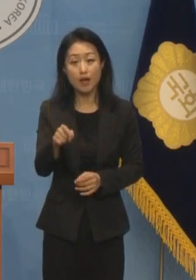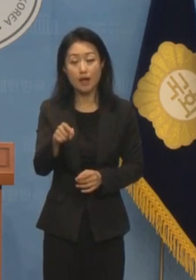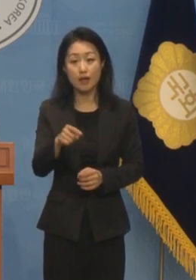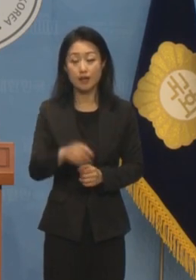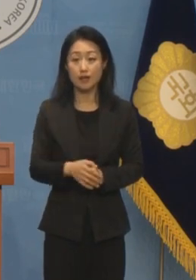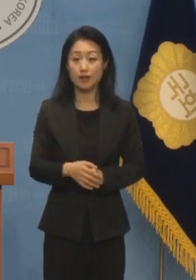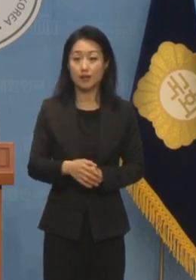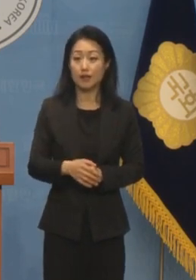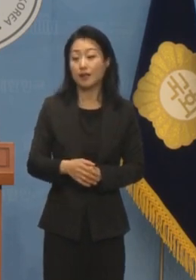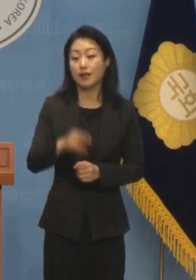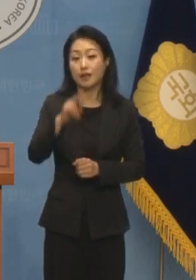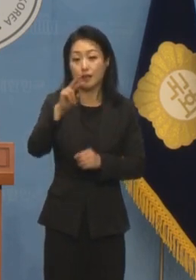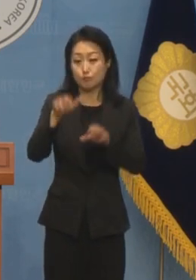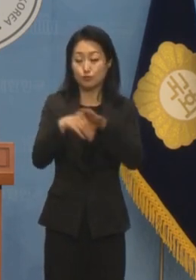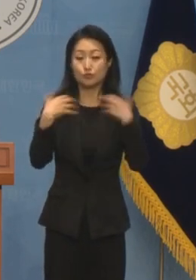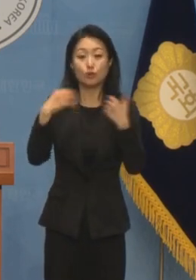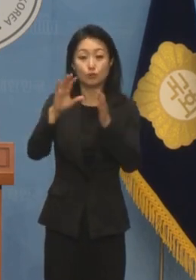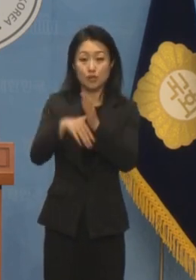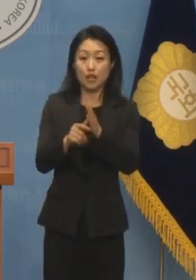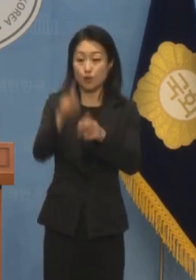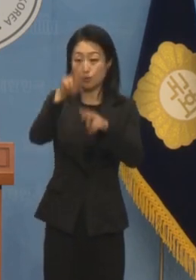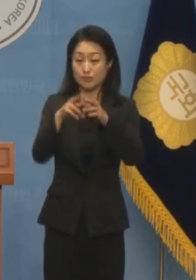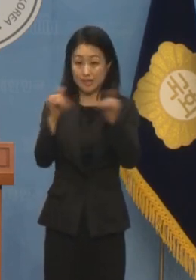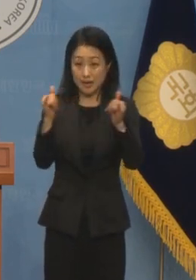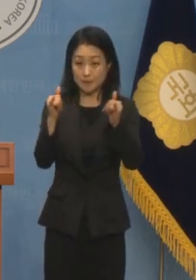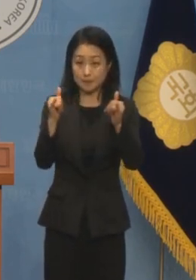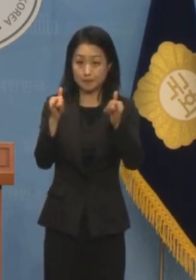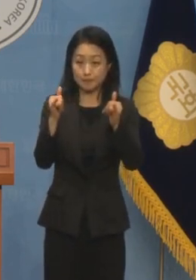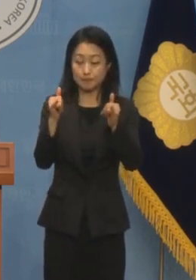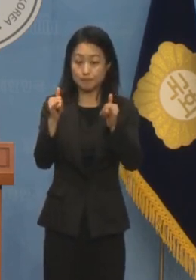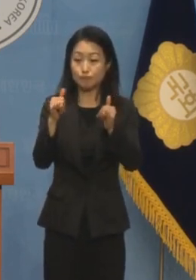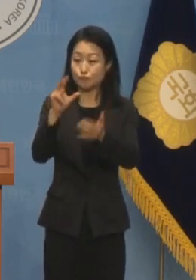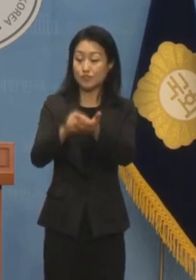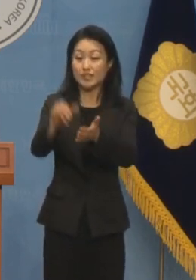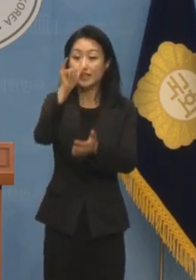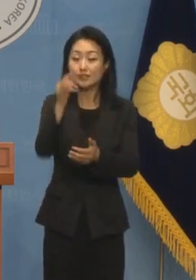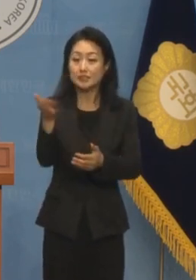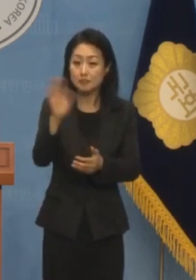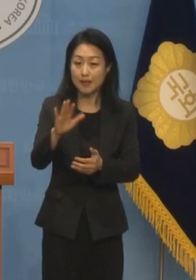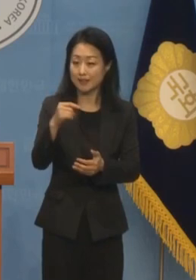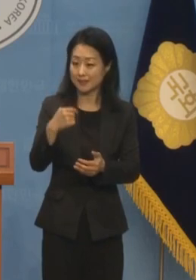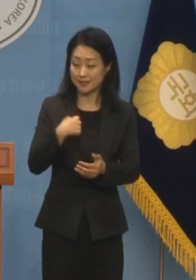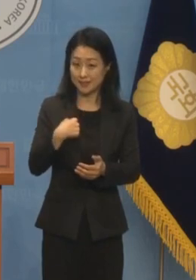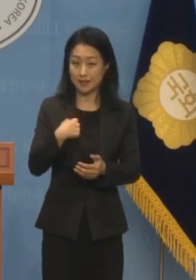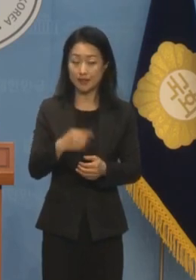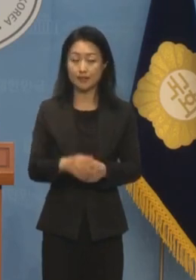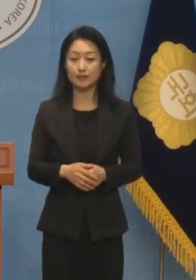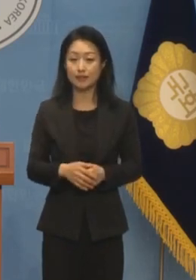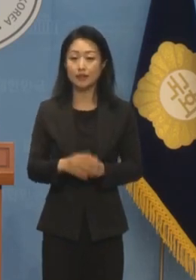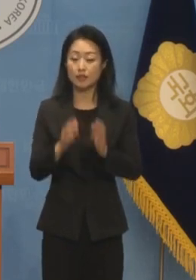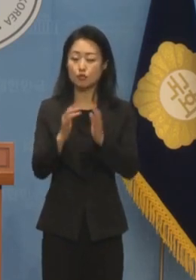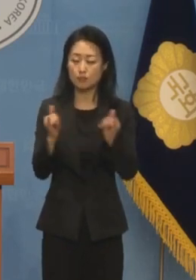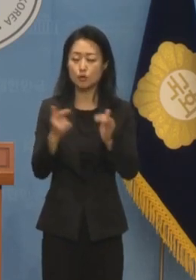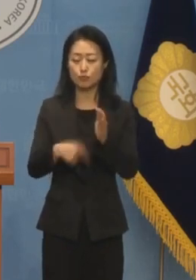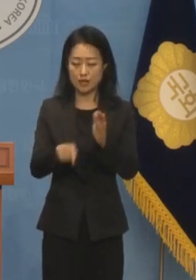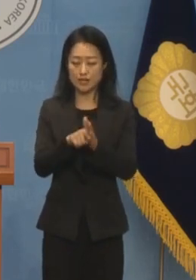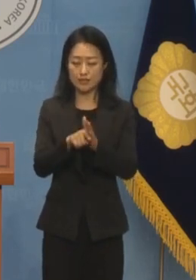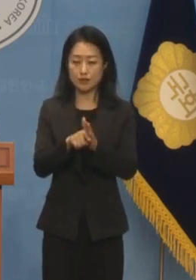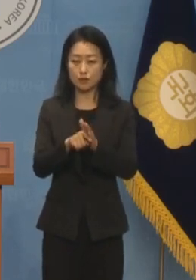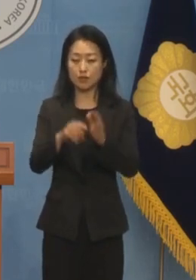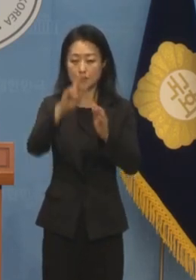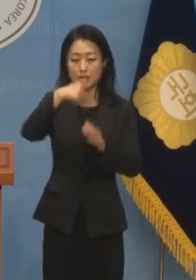문제가 있었으나 현 정부 주요 직을 임명받았을 때 이제는 국민을 위해 국민을